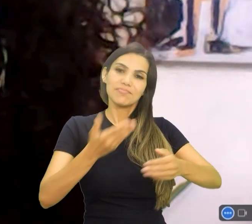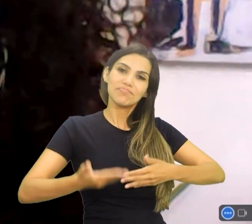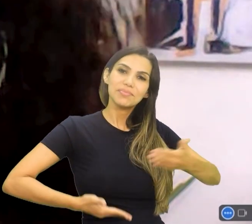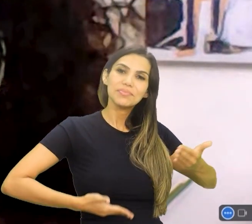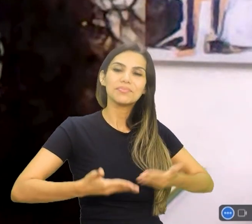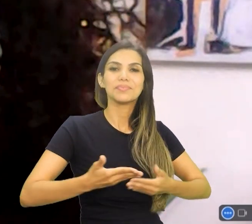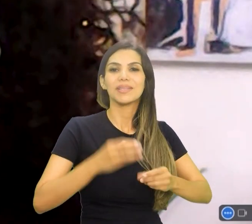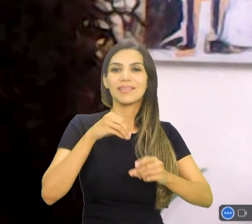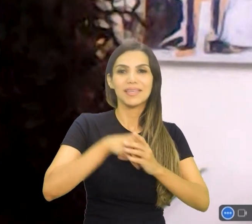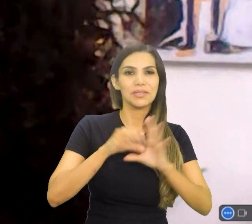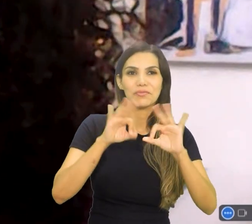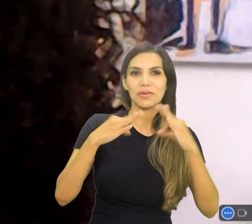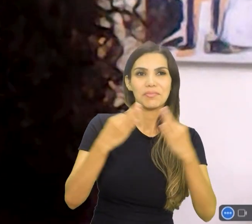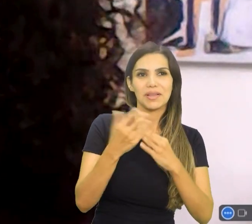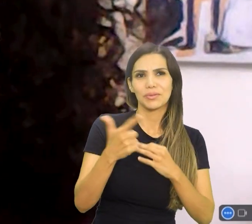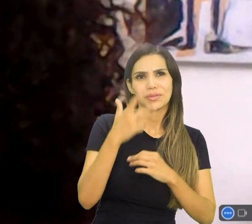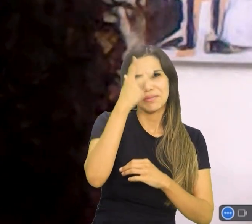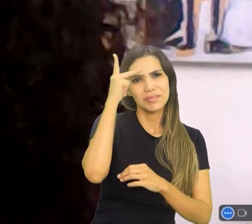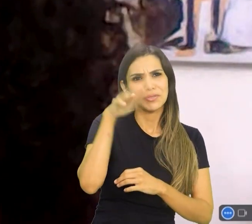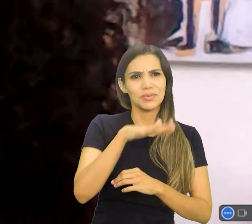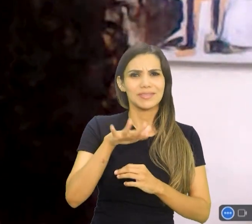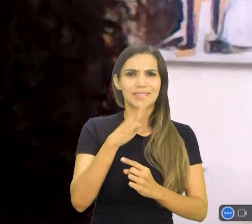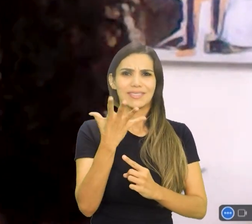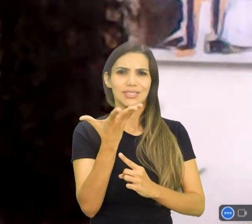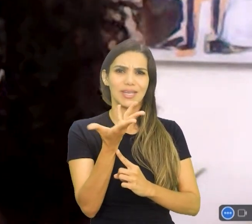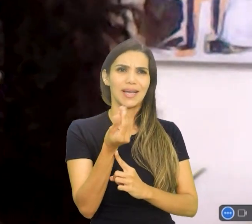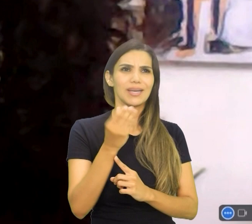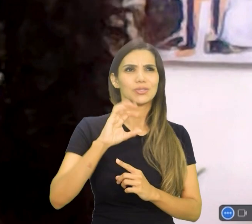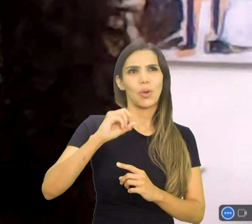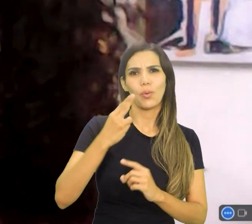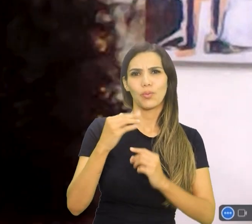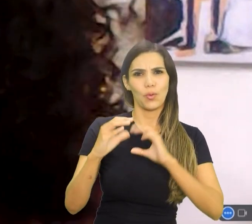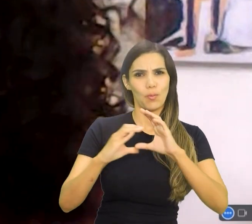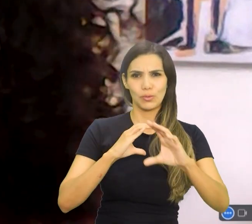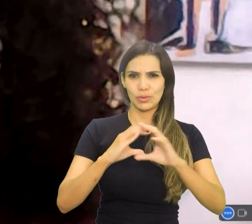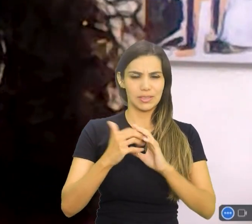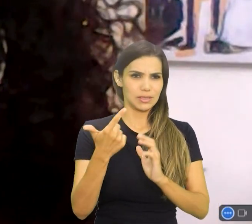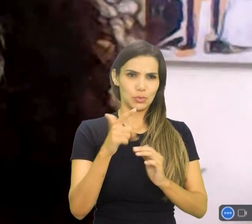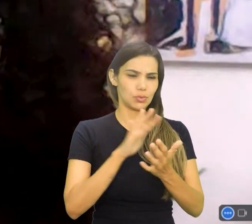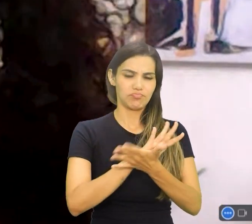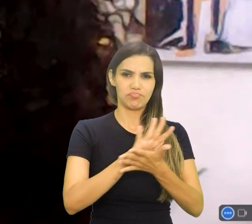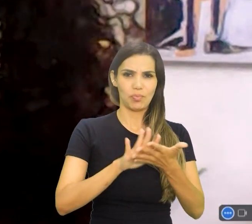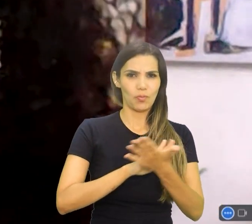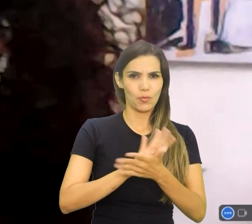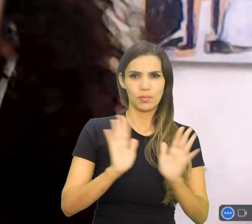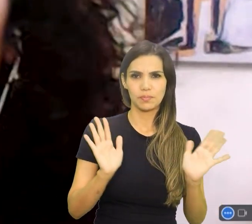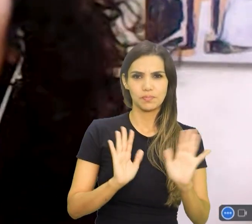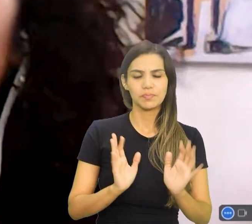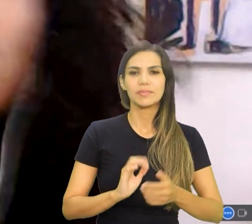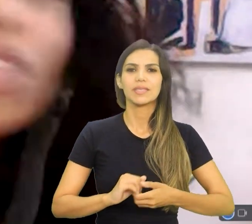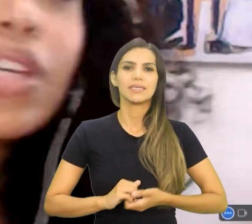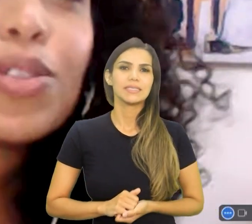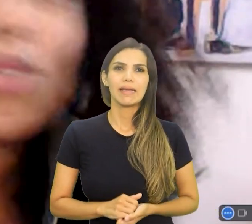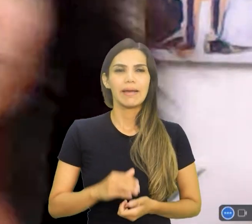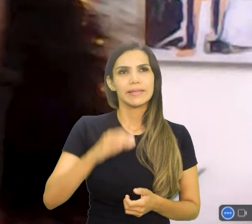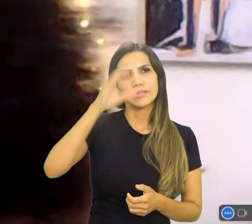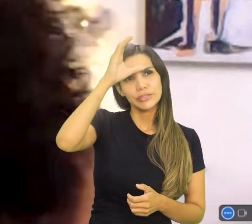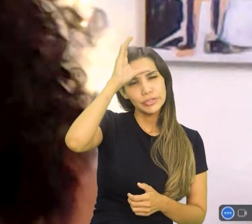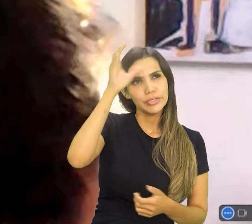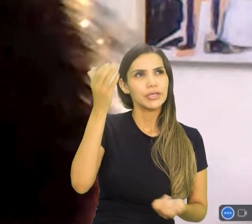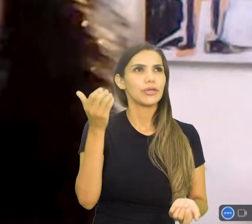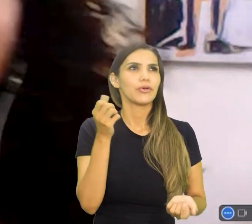família que trabalha com arte ou em alguma área da comunicação ou alguma coisa assim. Eu não tenho um tio que tinha